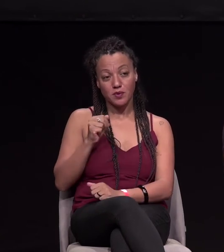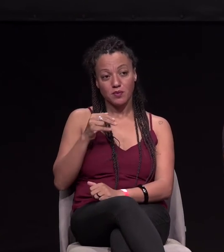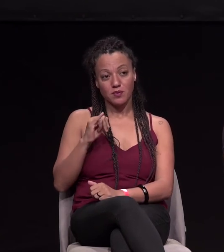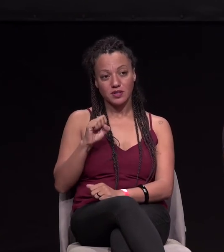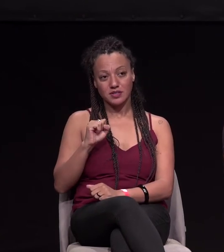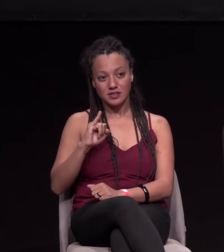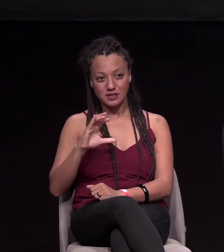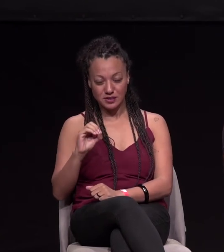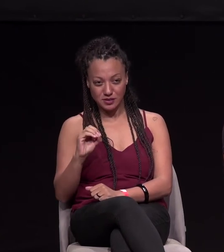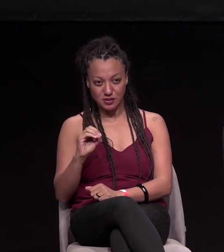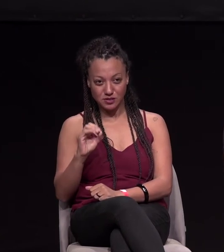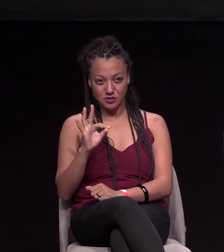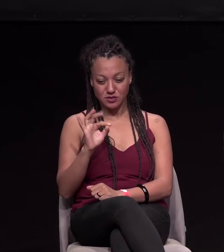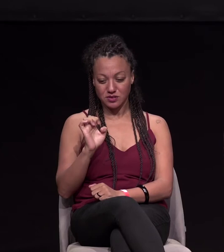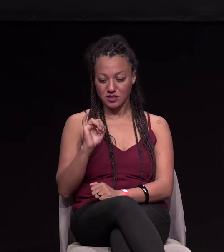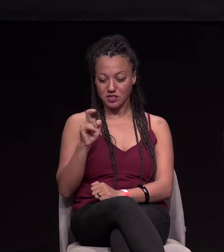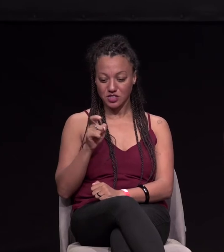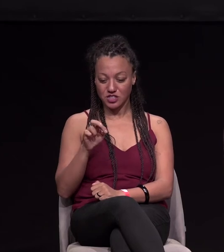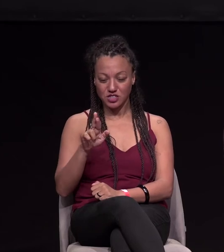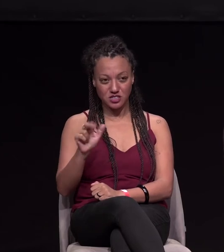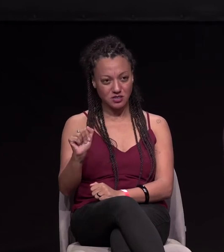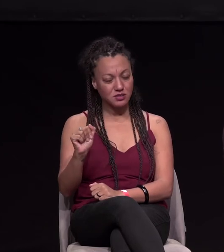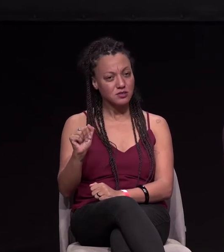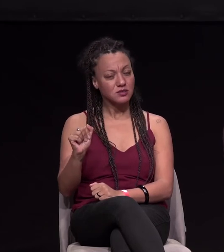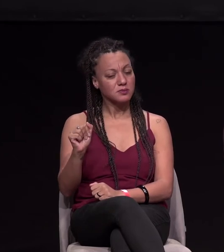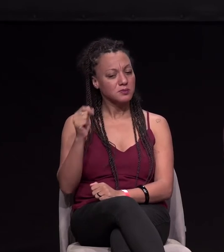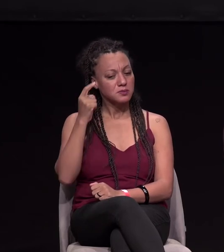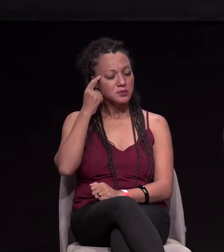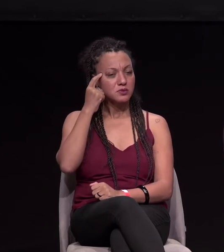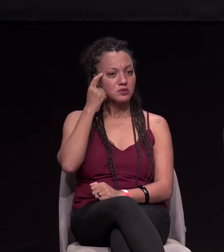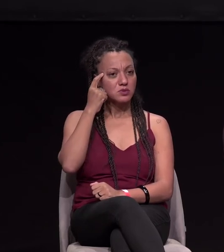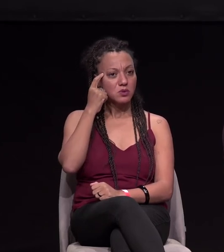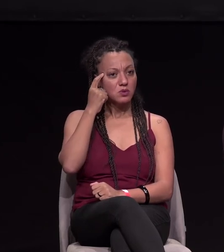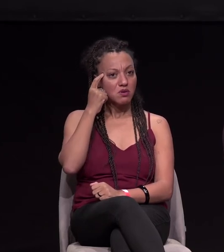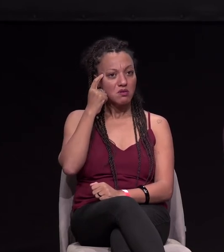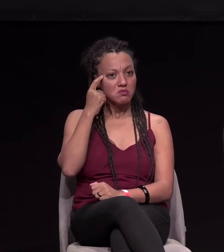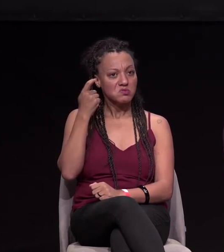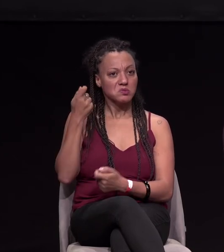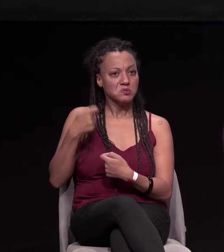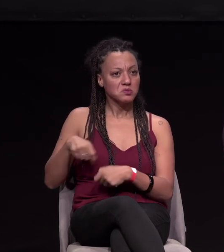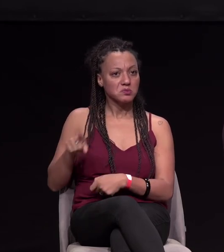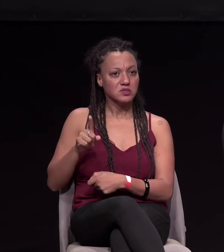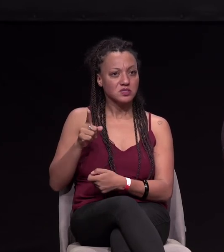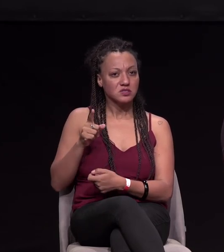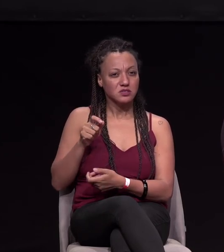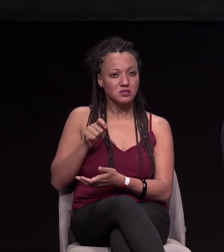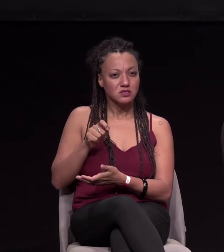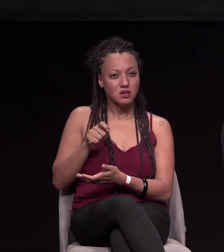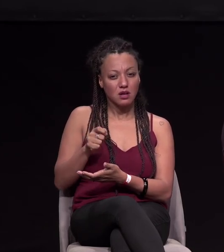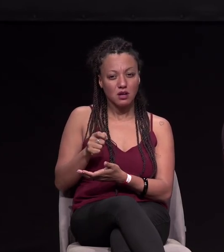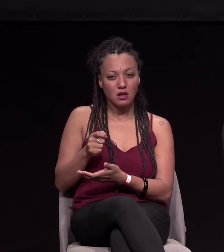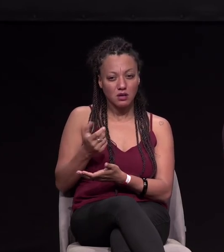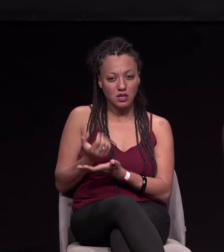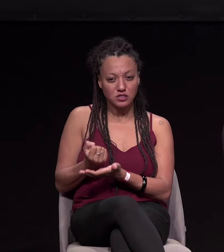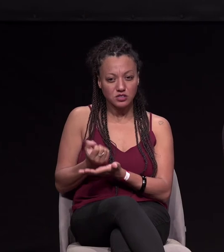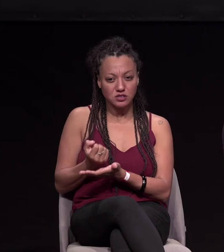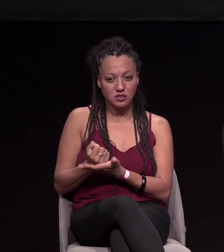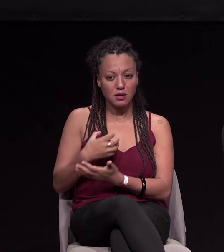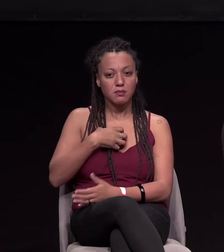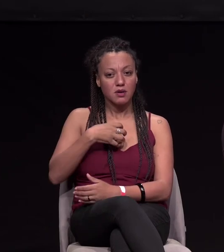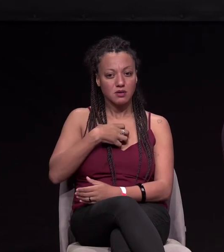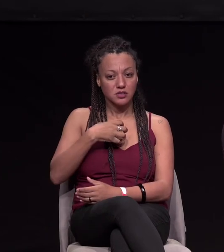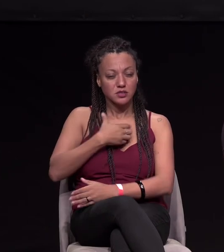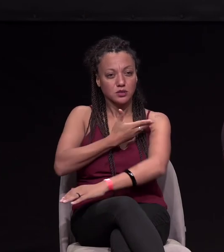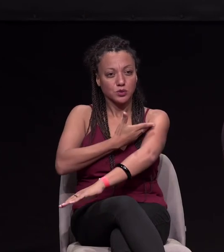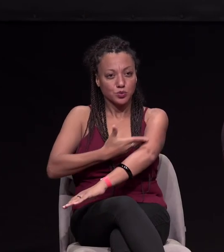teixeira ele sentiu essa necessidade de registrar essa bahia nos anos 50 os costumes